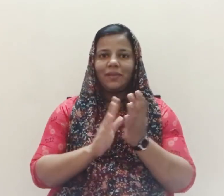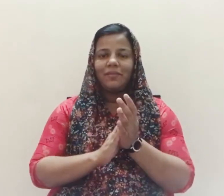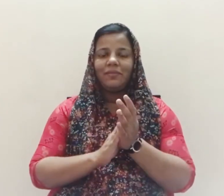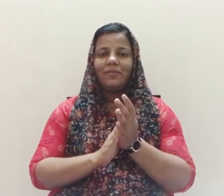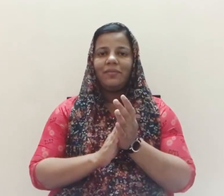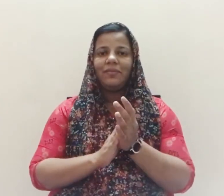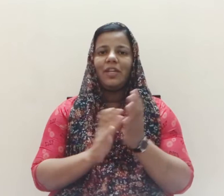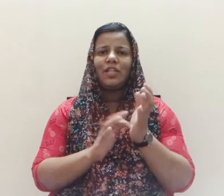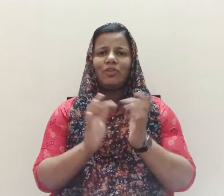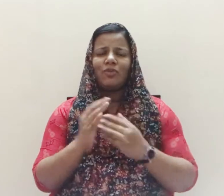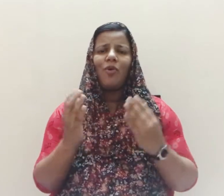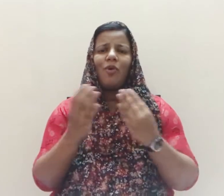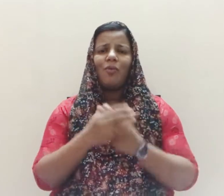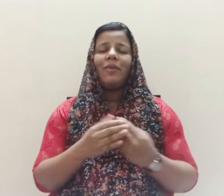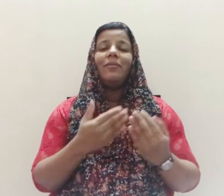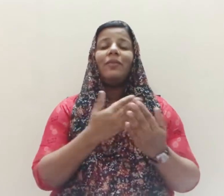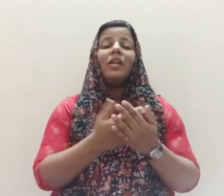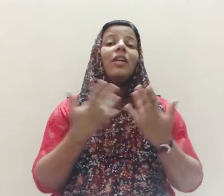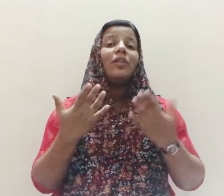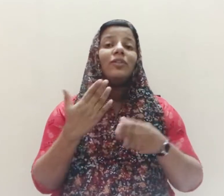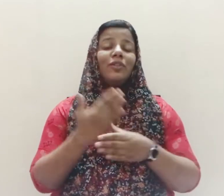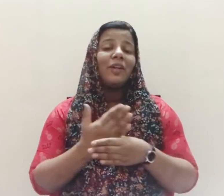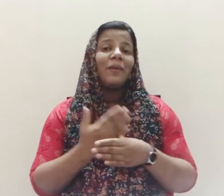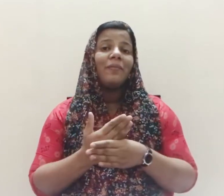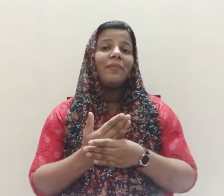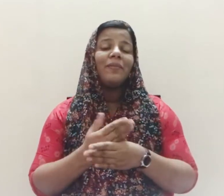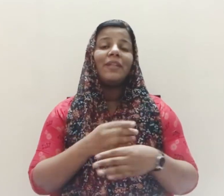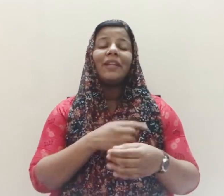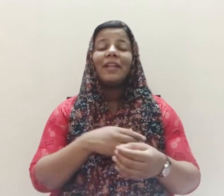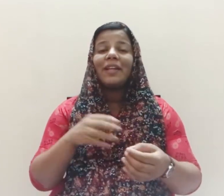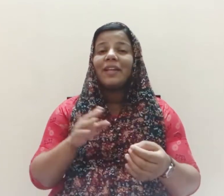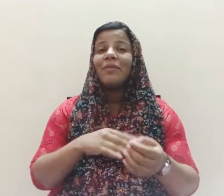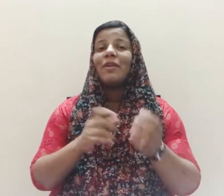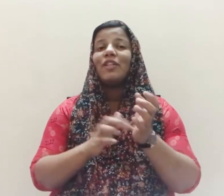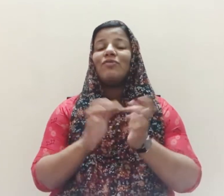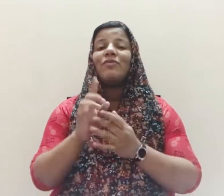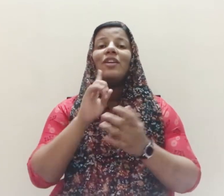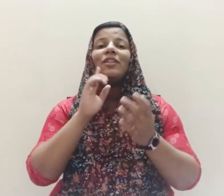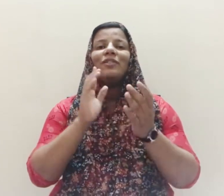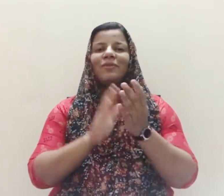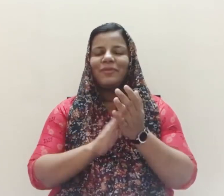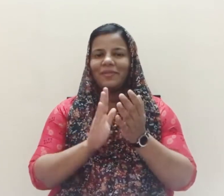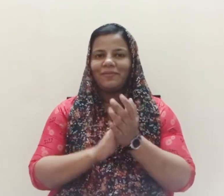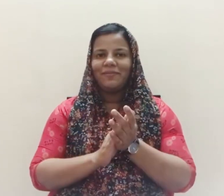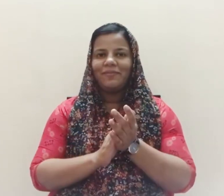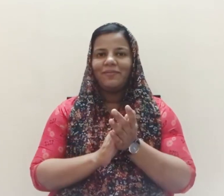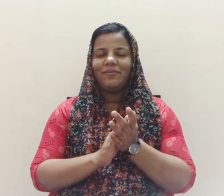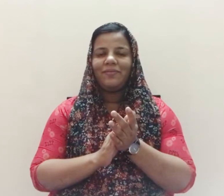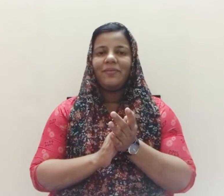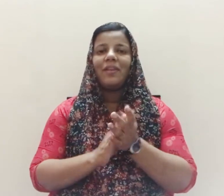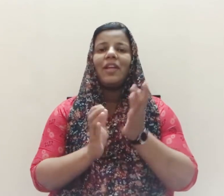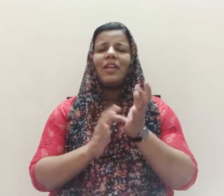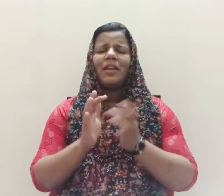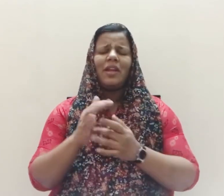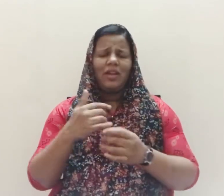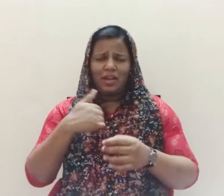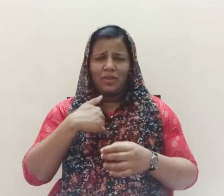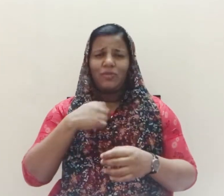കർത്താവിൻ്റെ അടുക്കിലേക്ക് ചെല്ലും, എന്നിട്ട് എന്നാ ചെയ്യുന്നത്? എൻ്റെ ദൈവമേ, കിന്നരം കൊണ്ട് ഞാൻ എന്ത് ചെയ്യും? ഞാൻ കർത്താവിനെ സ്തുതിക്കും. എൻ്റെ ആത്മാവേ, നീ വിഷാദിച്ച്